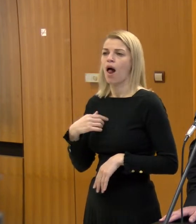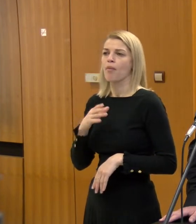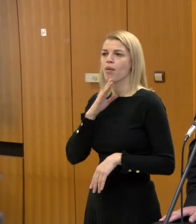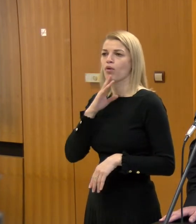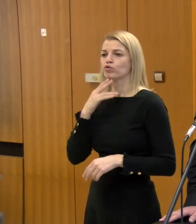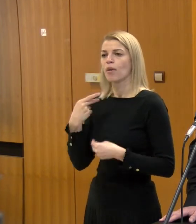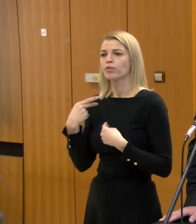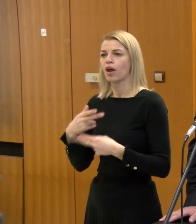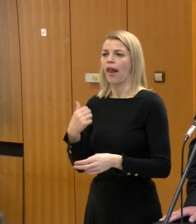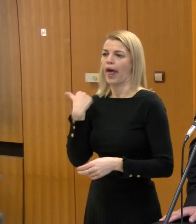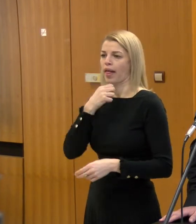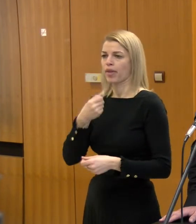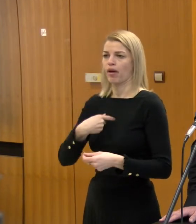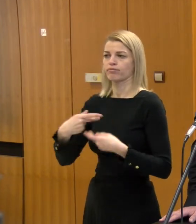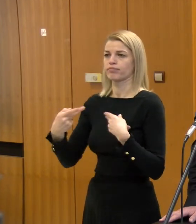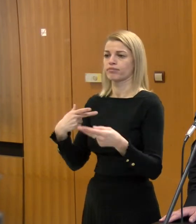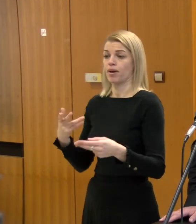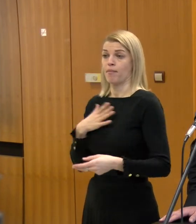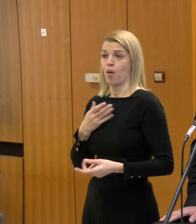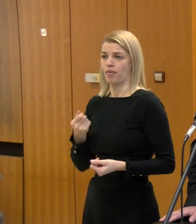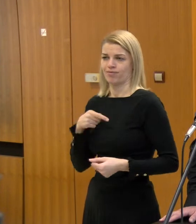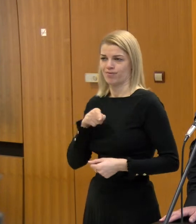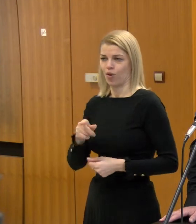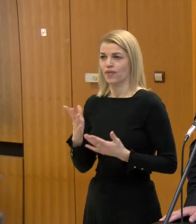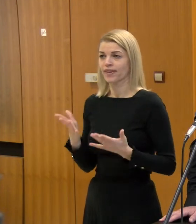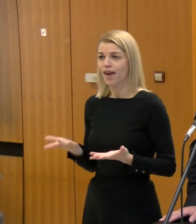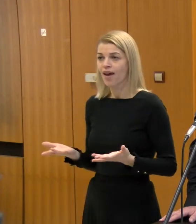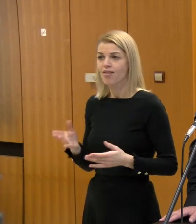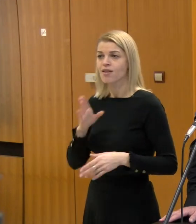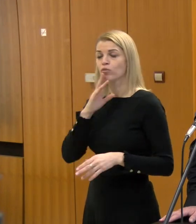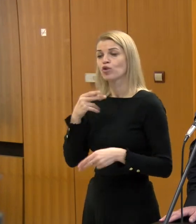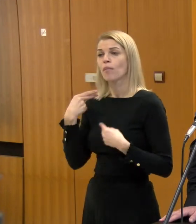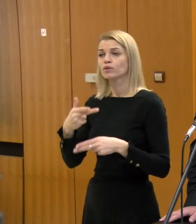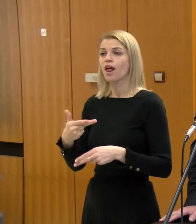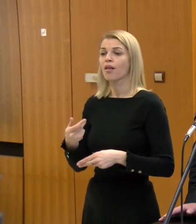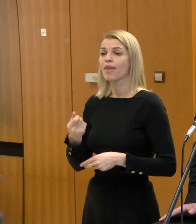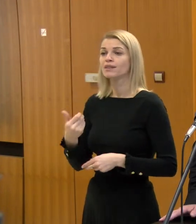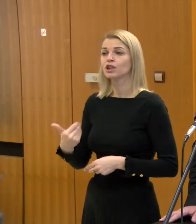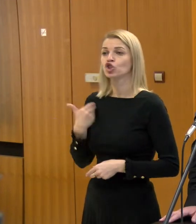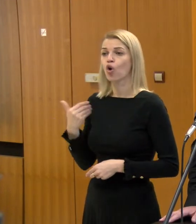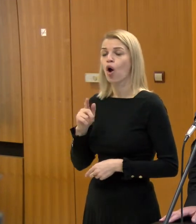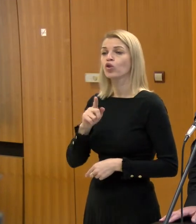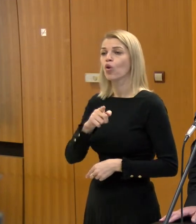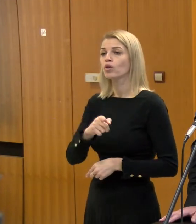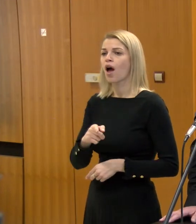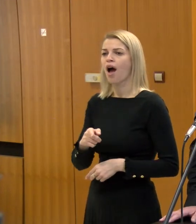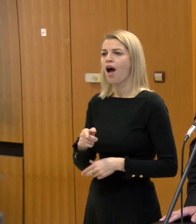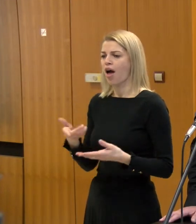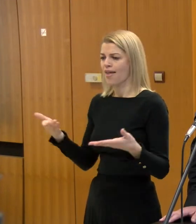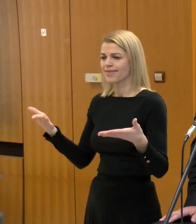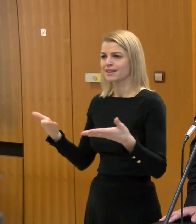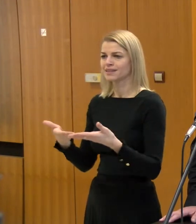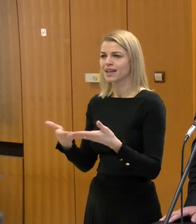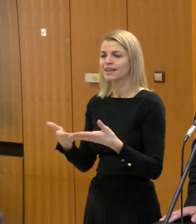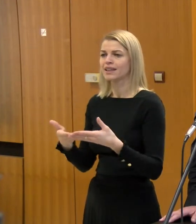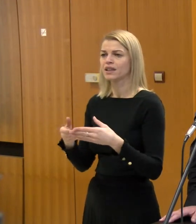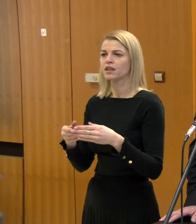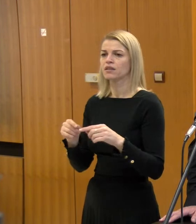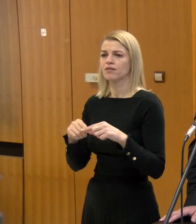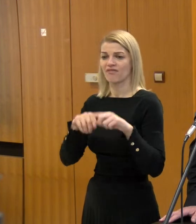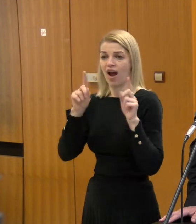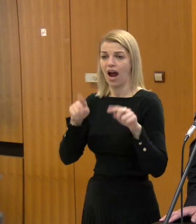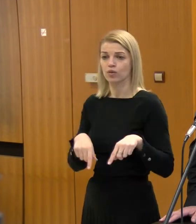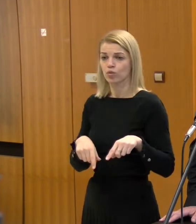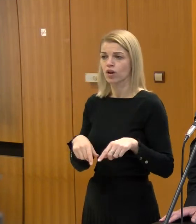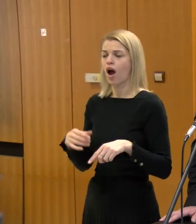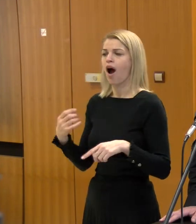nemôžem posielať peniaze halabala, nie sú to moje peniaze, nemôžem poslať peniaze škole, ktorá, ja neviem, nesedí údaj na faktúre s údajom,